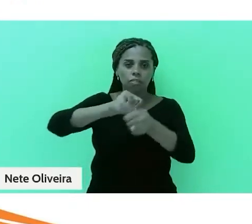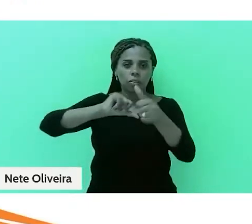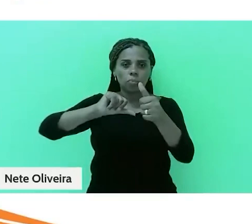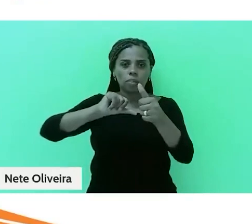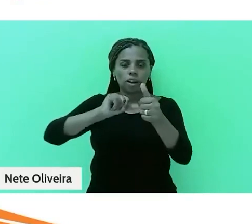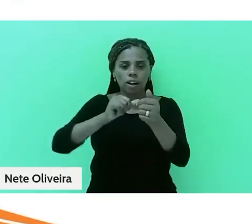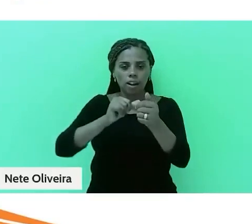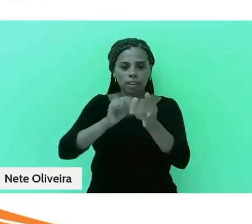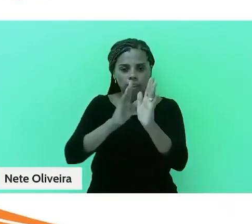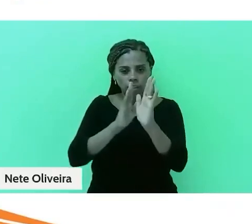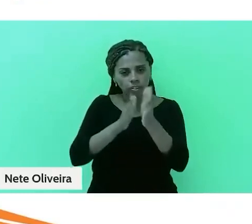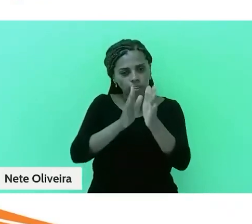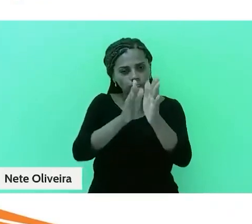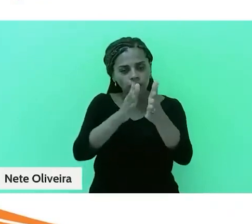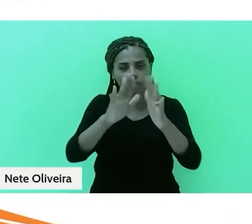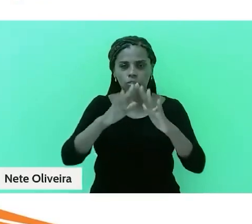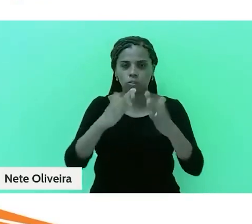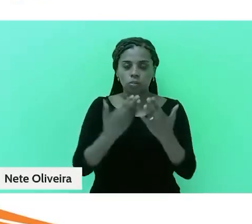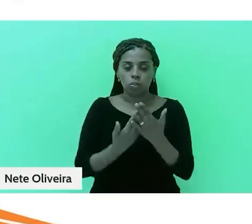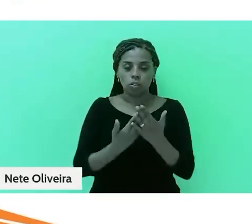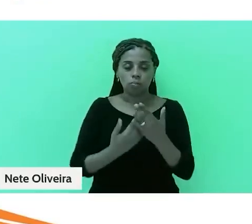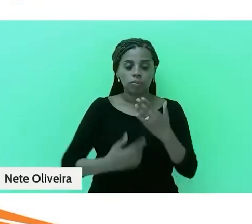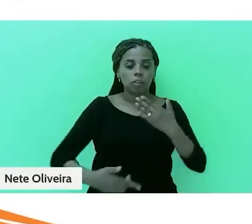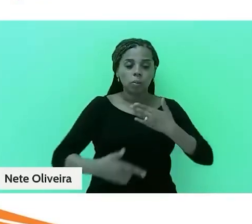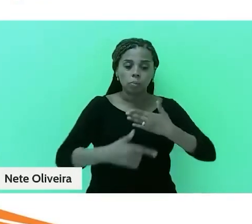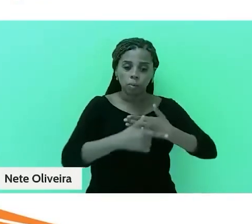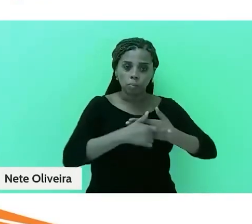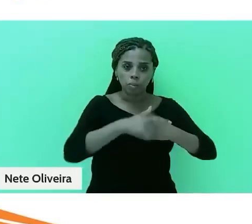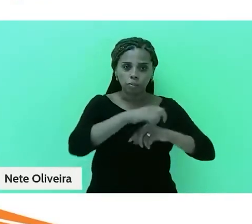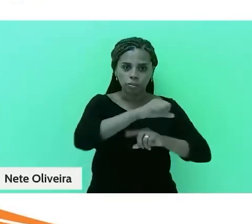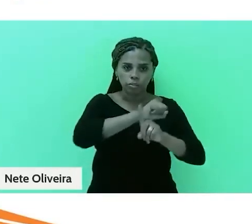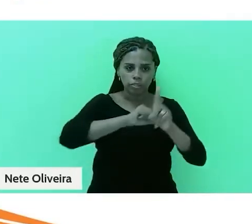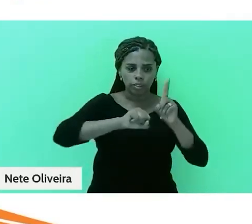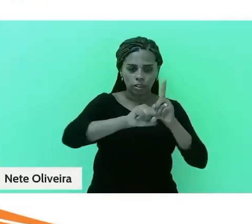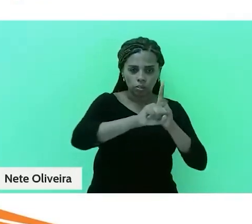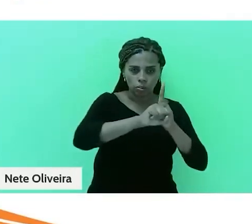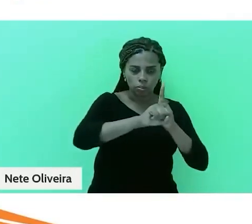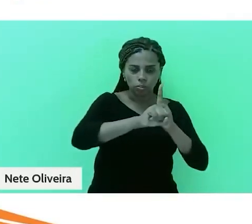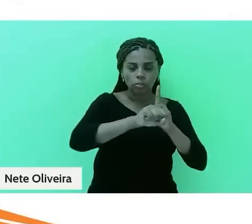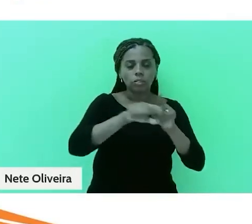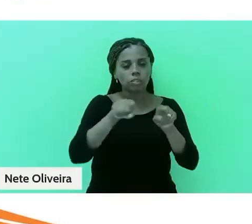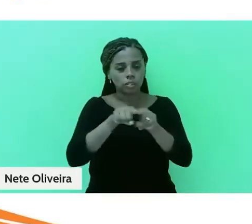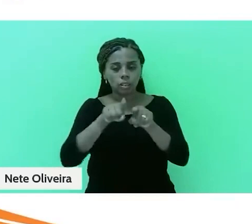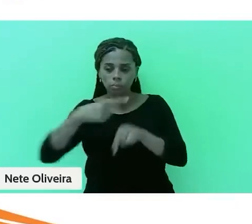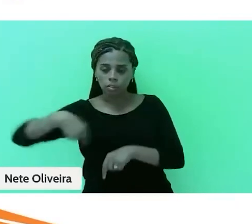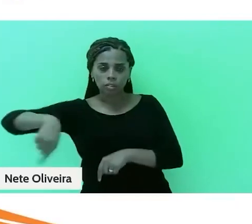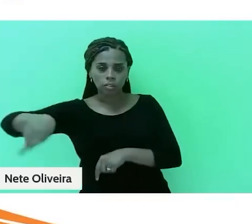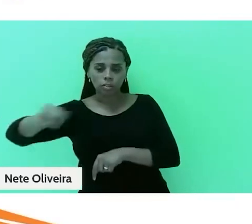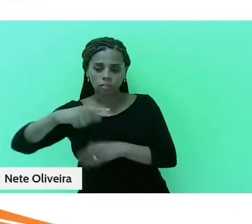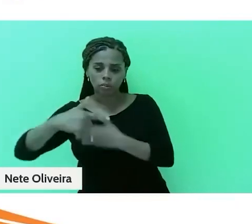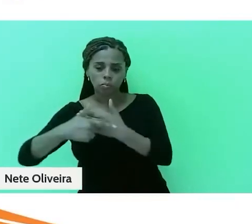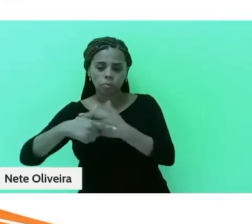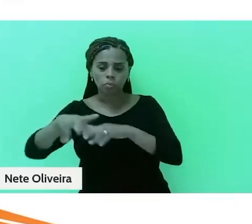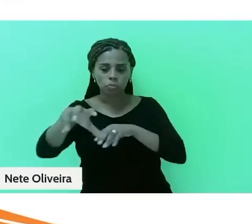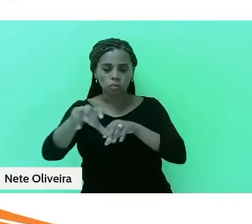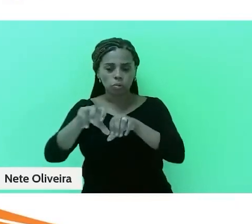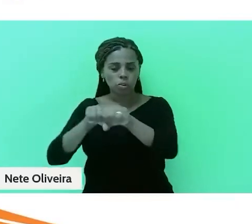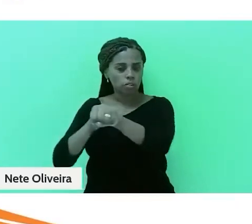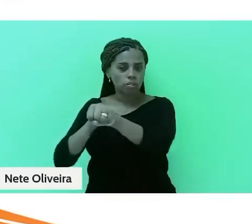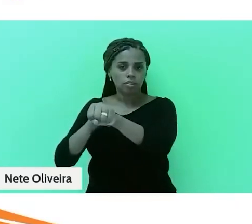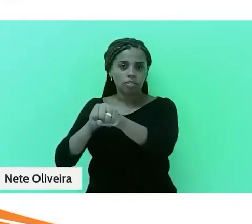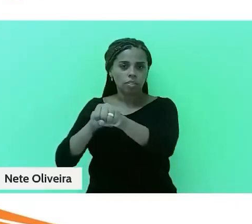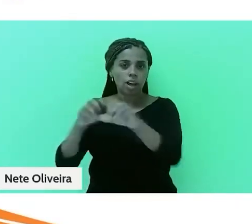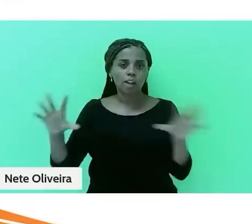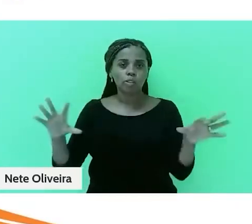outra escola. O papel social da escola e o nosso papel na formação humanizadora, que é